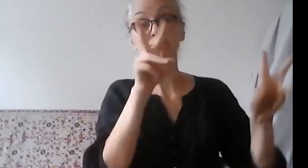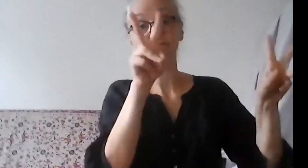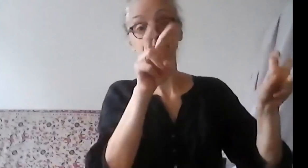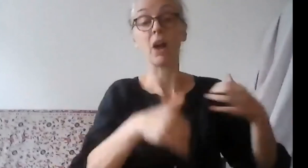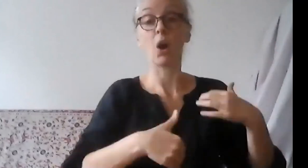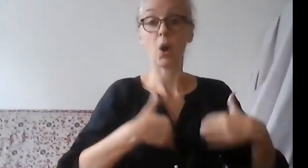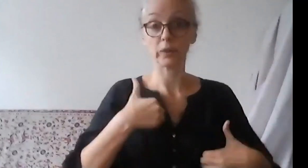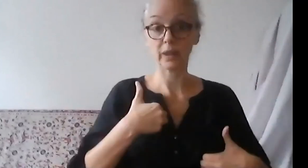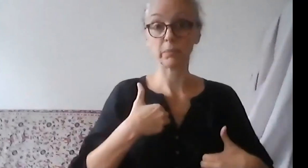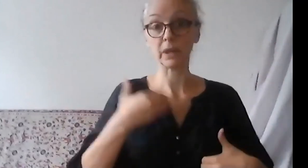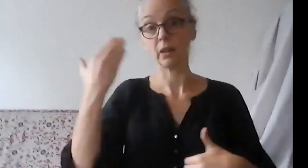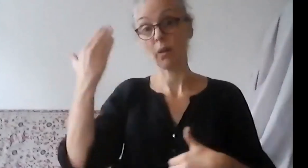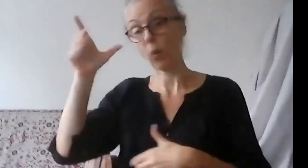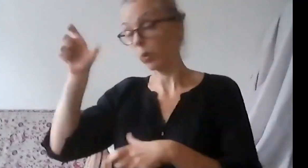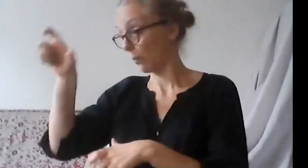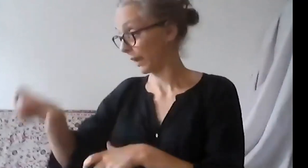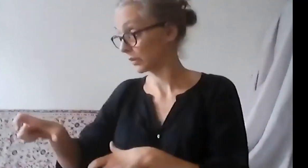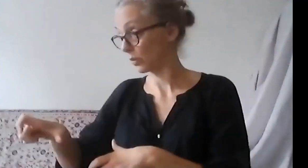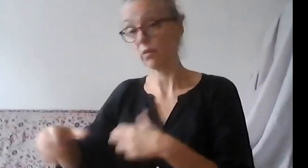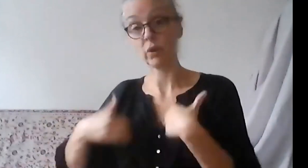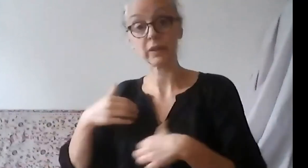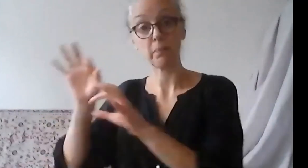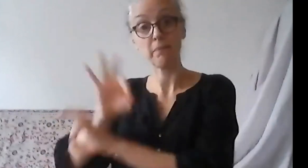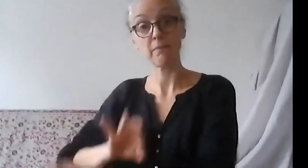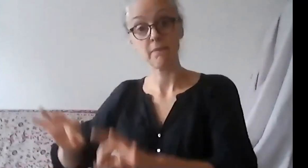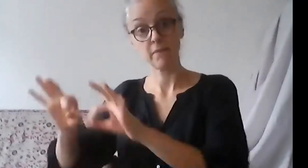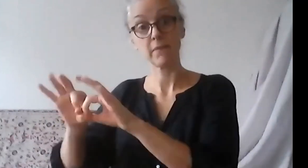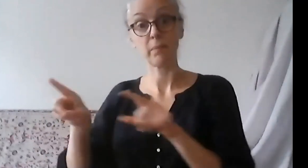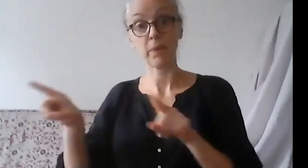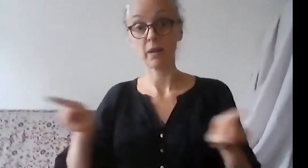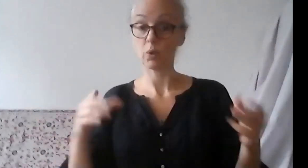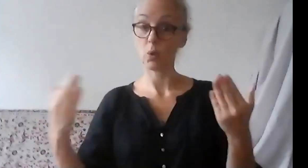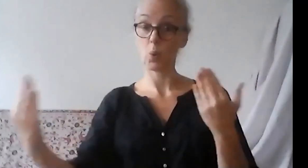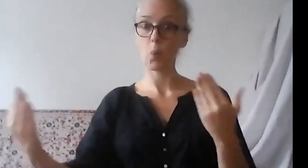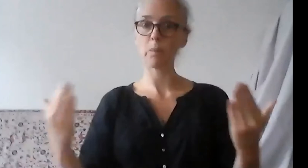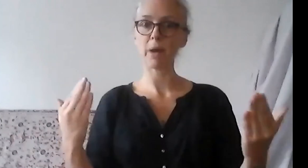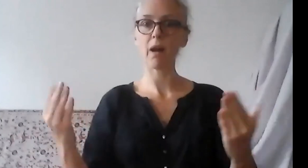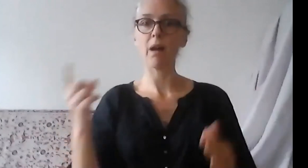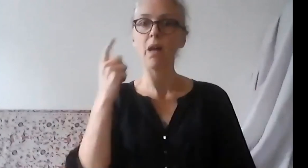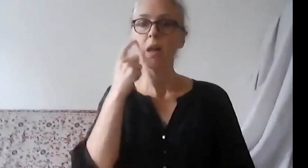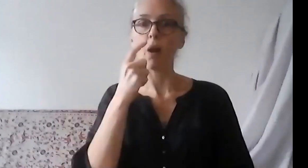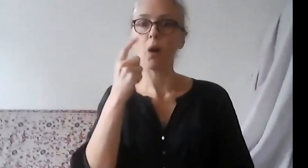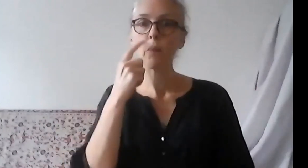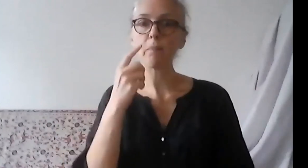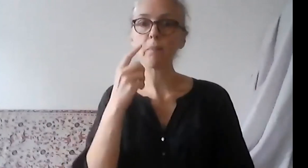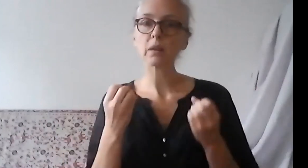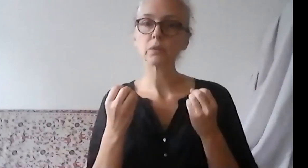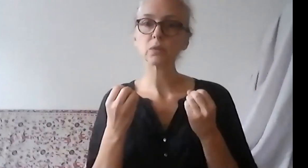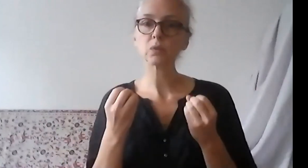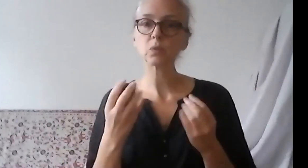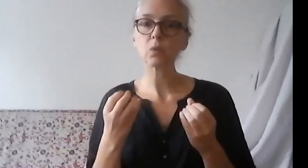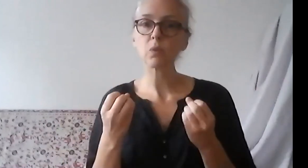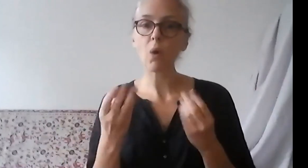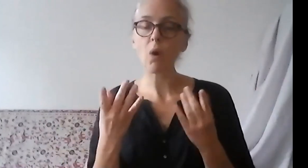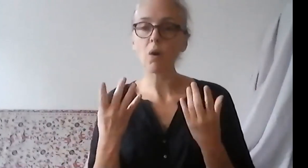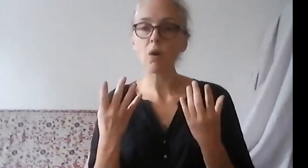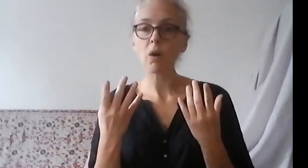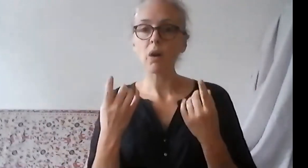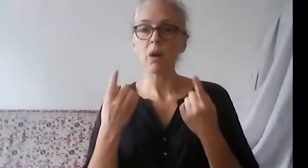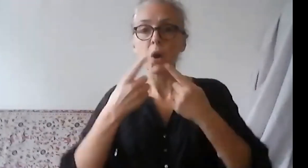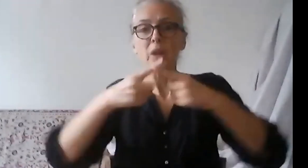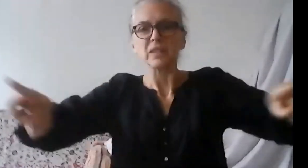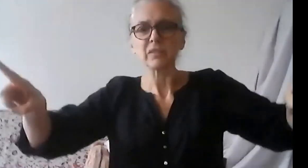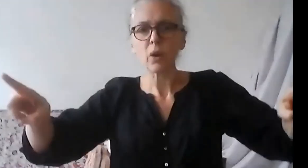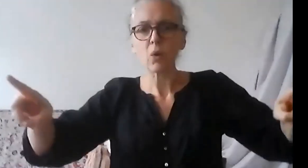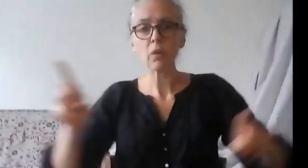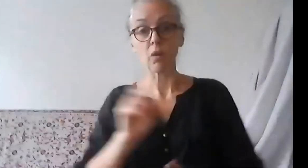celles des personnes qui ne le sont pas. Et on s'aperçoit que sur beaucoup de points, finalement, il y a très peu de différences